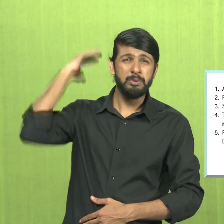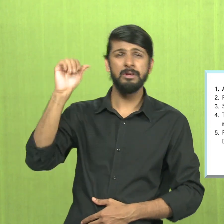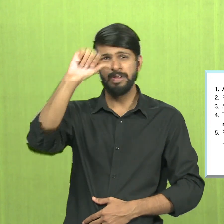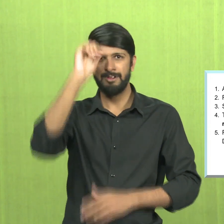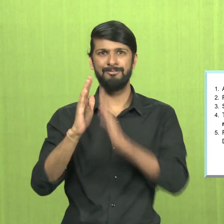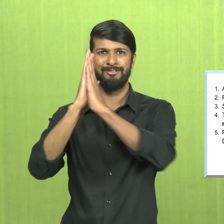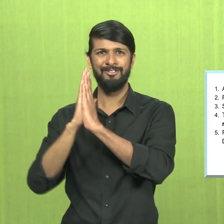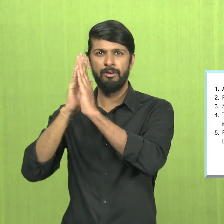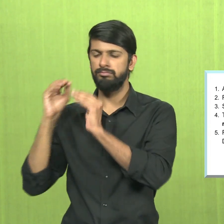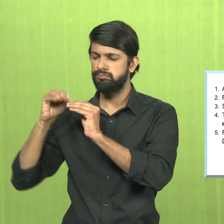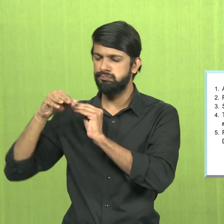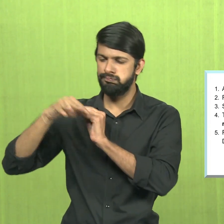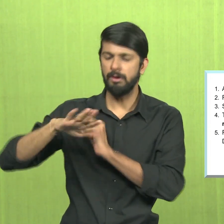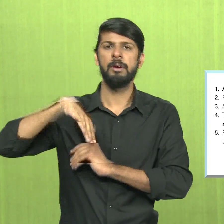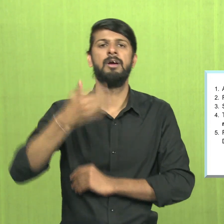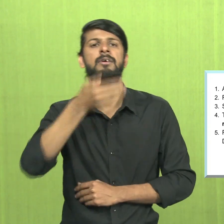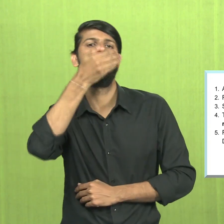है और सुनाओ